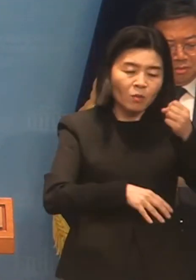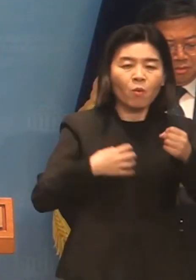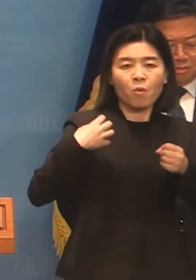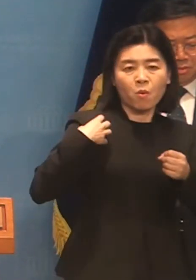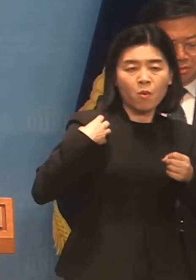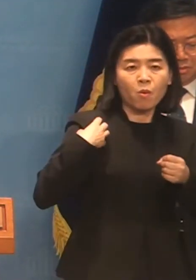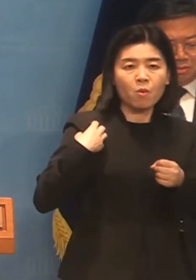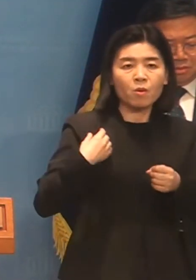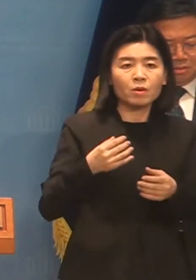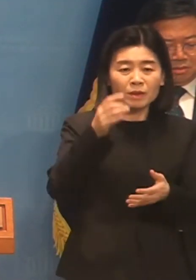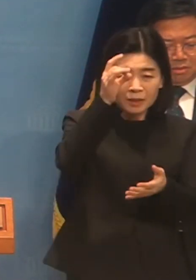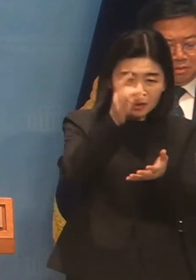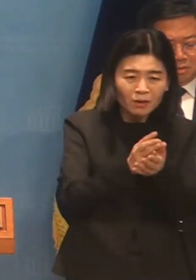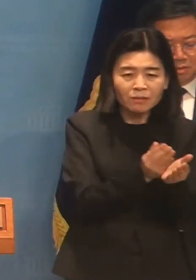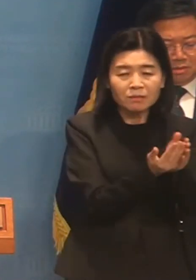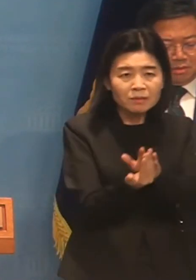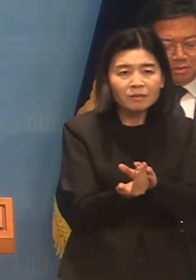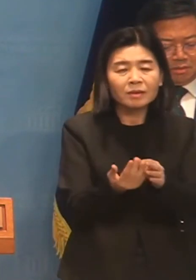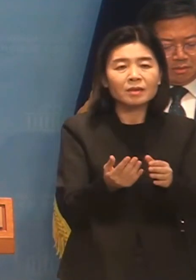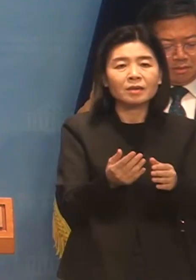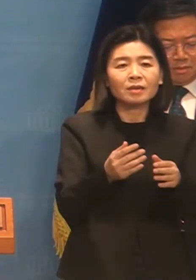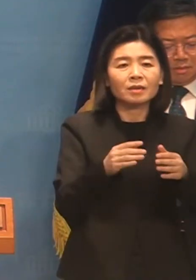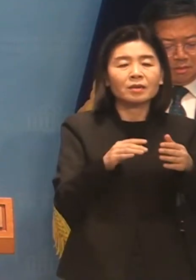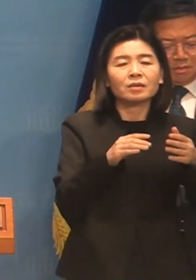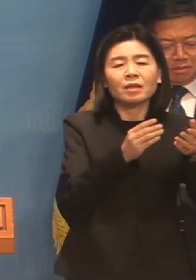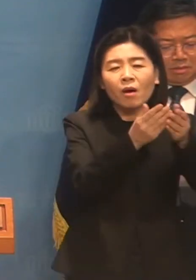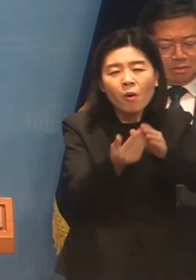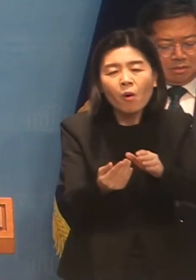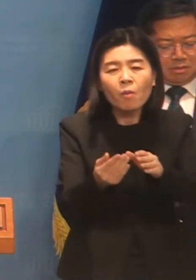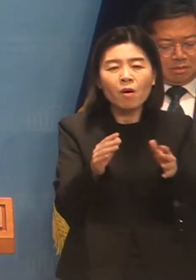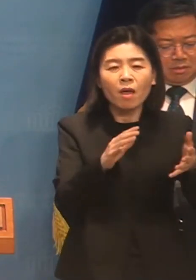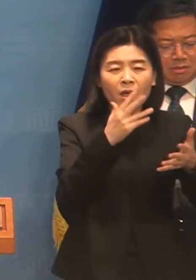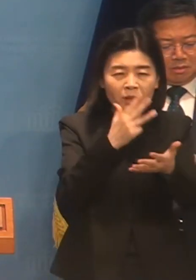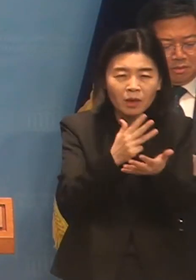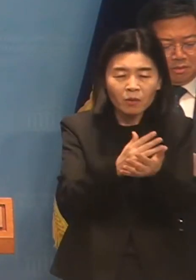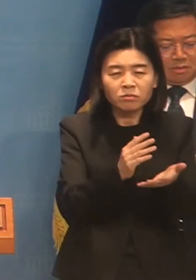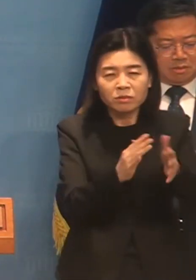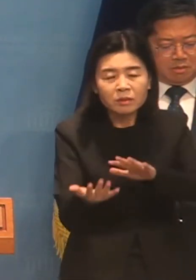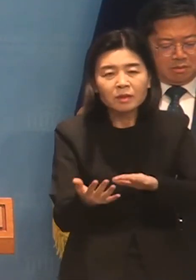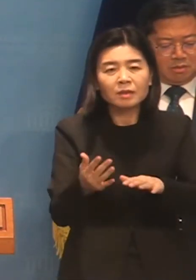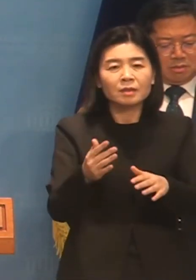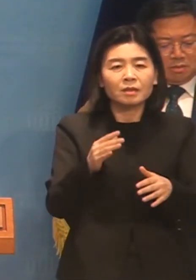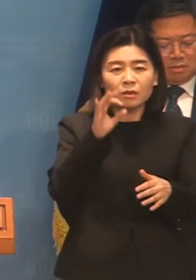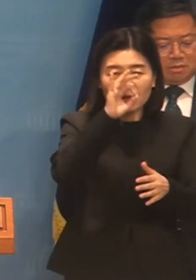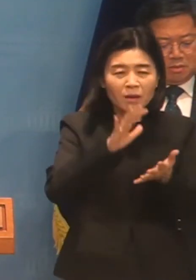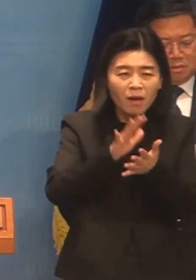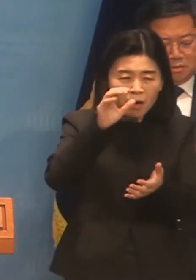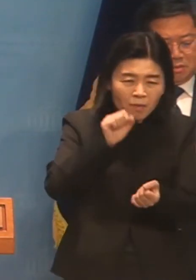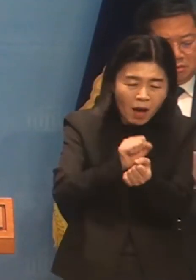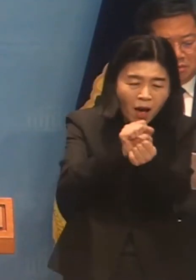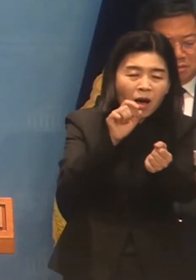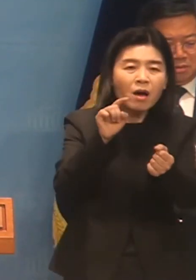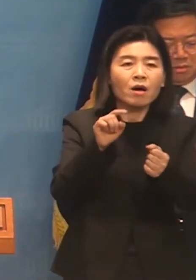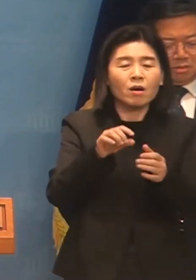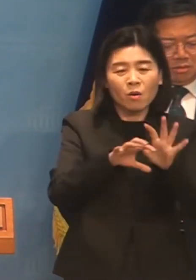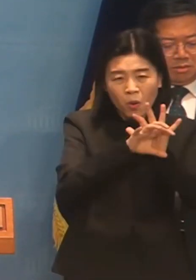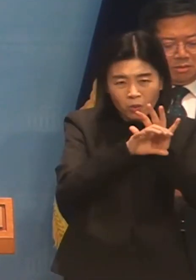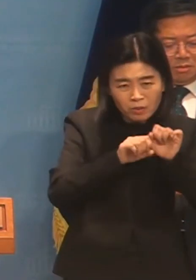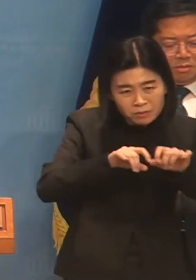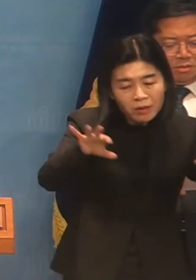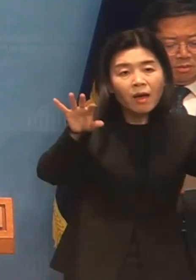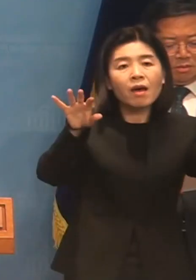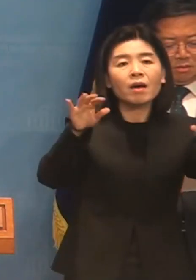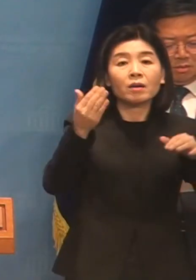천안함, 세월호, 이태원 같은 재난부터 아프리카 돼지열병, 코로나 같은 질병, 그리고 최근